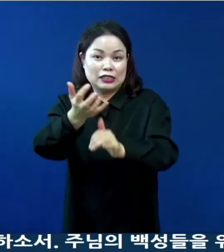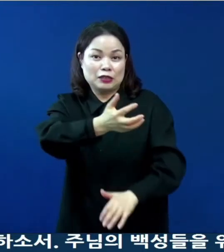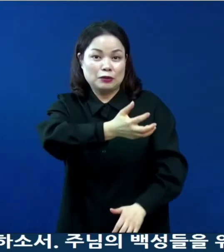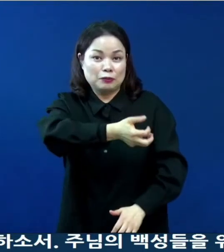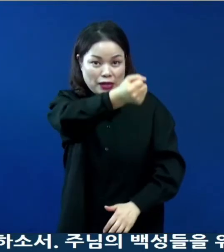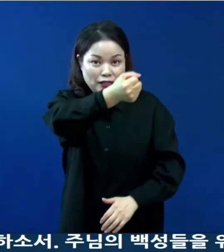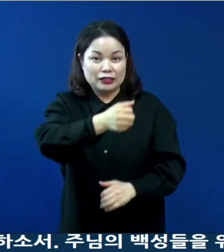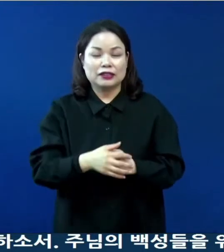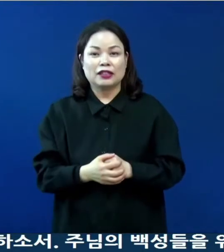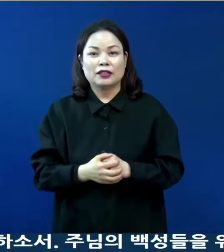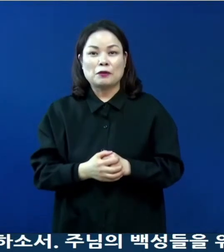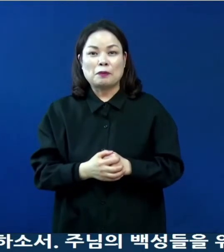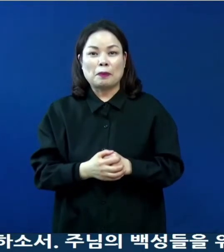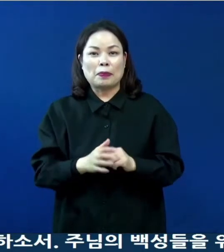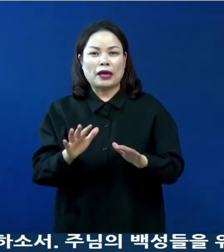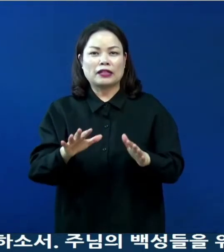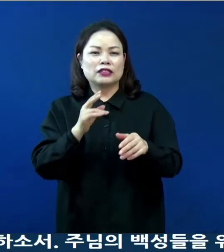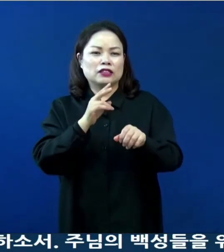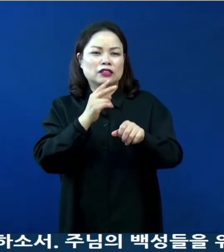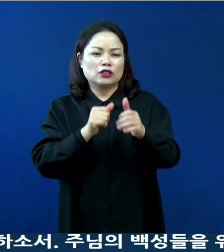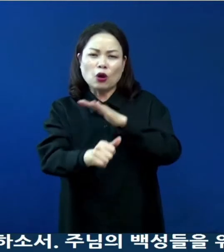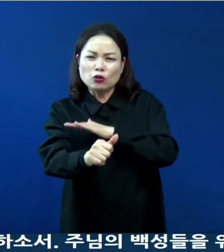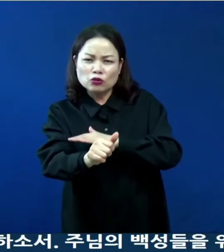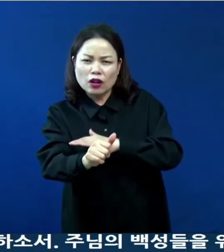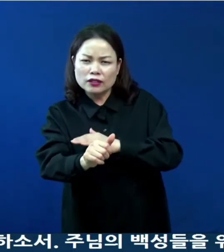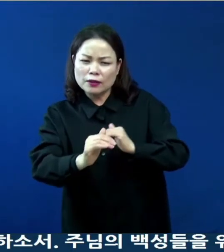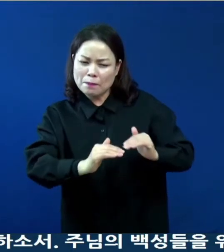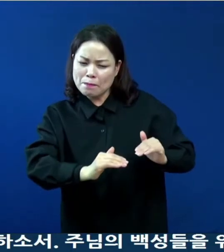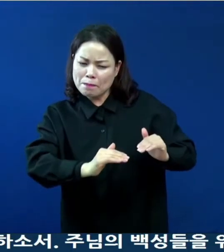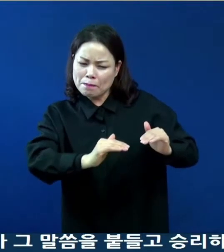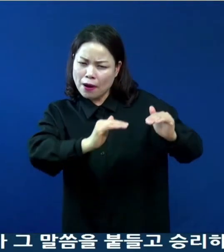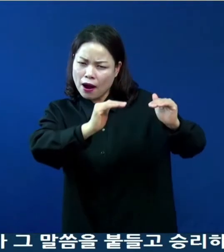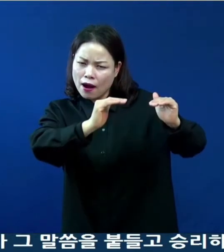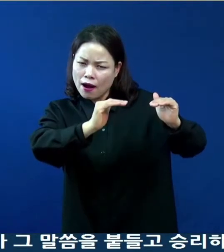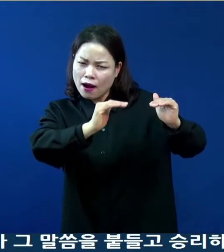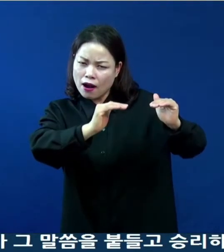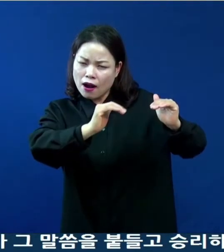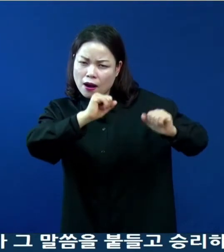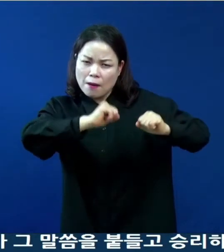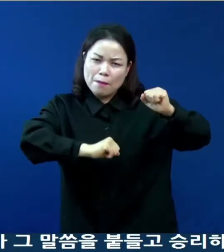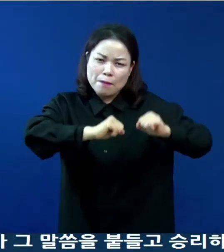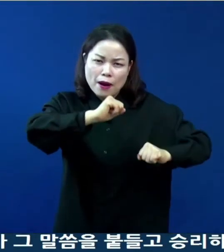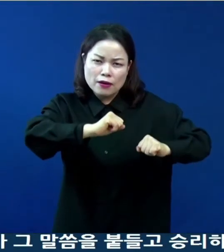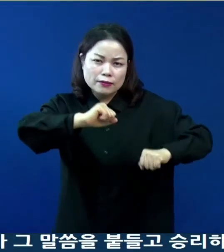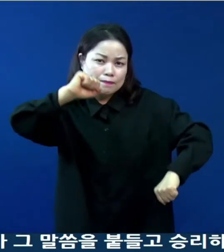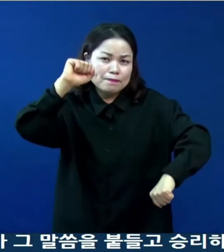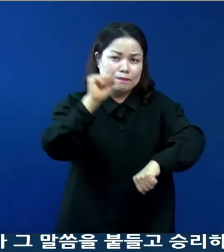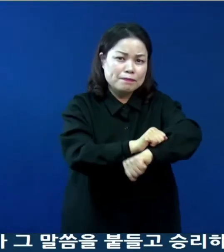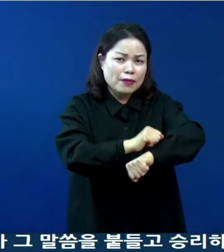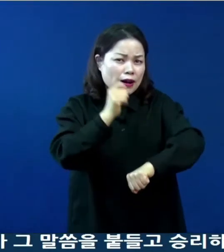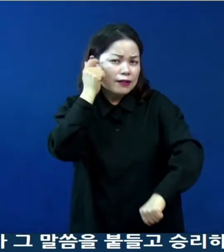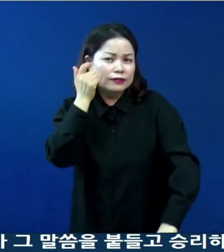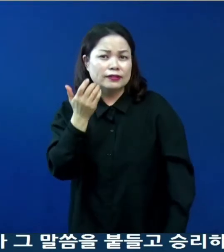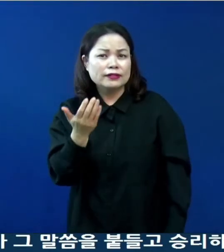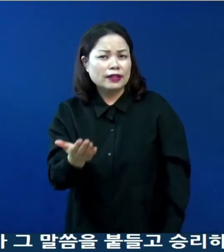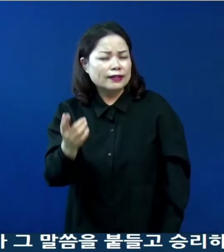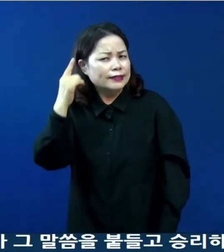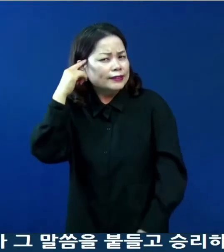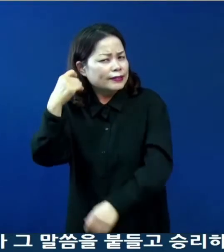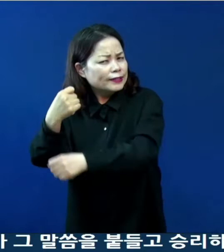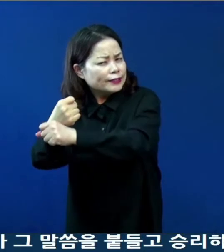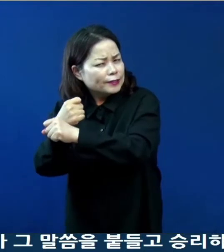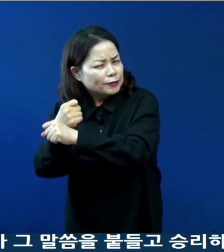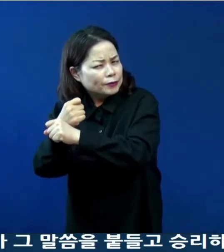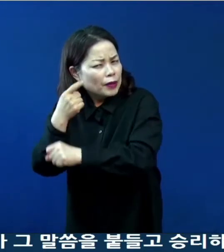받았습니다. 이 선수가 어떻게 이렇게 성장할 수 있었고 활약할 수 있는가라는 연구를 사람들이